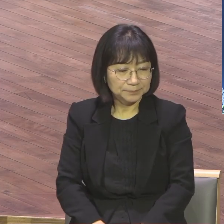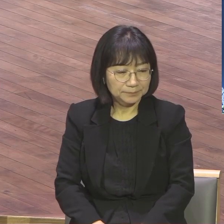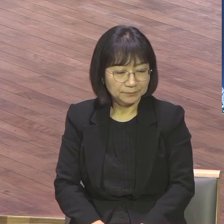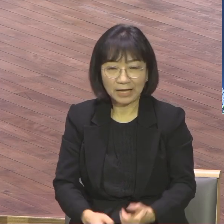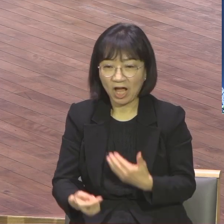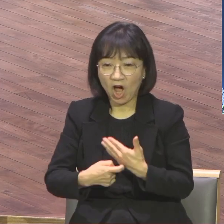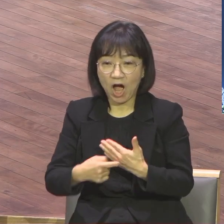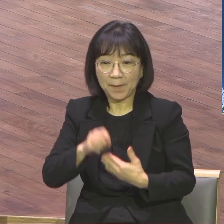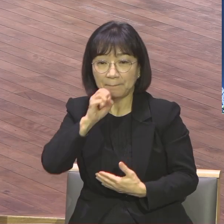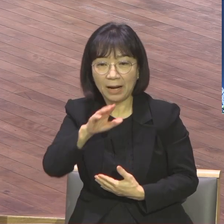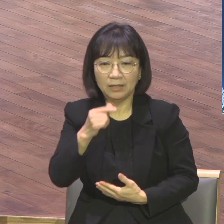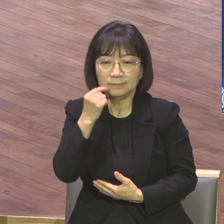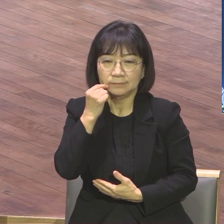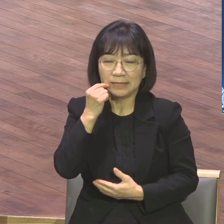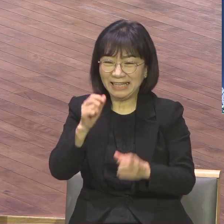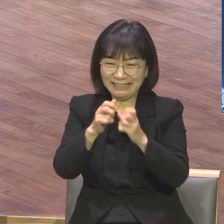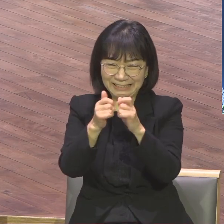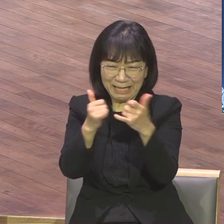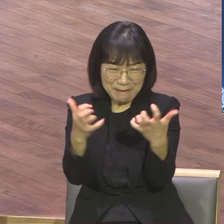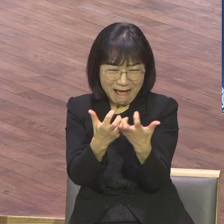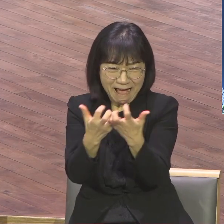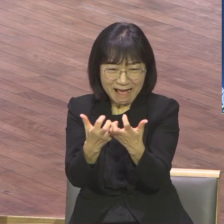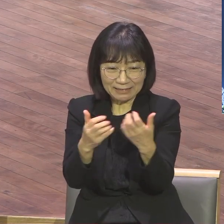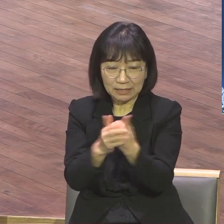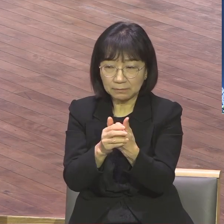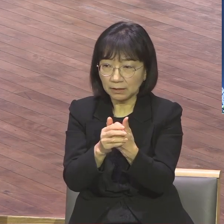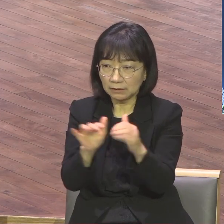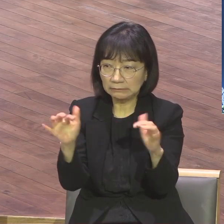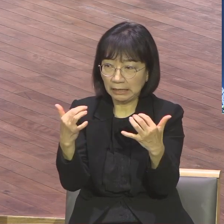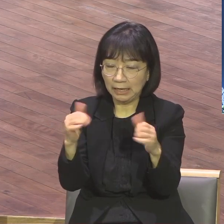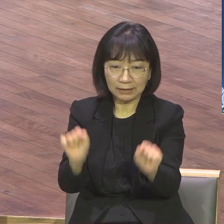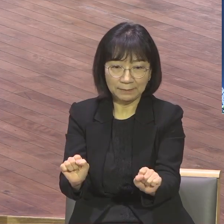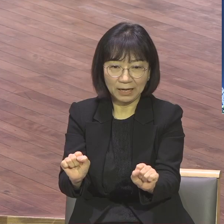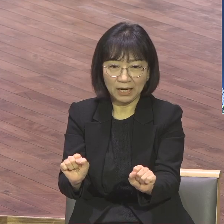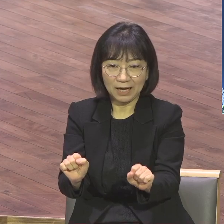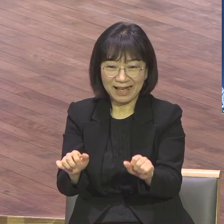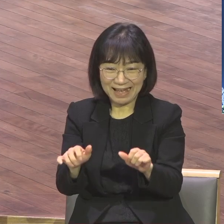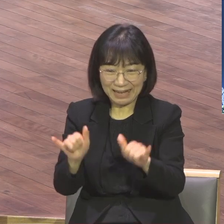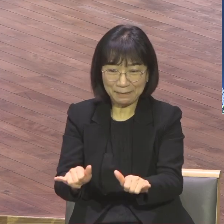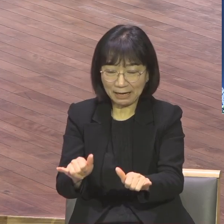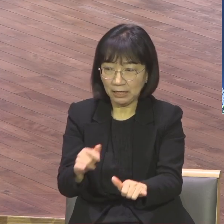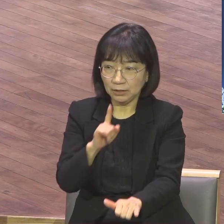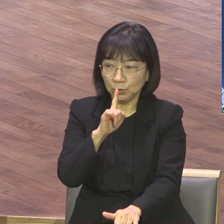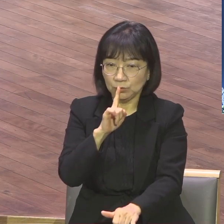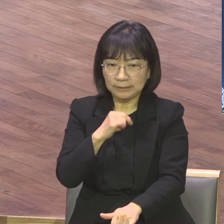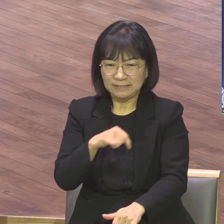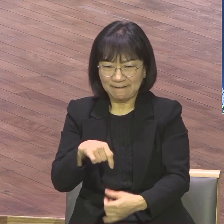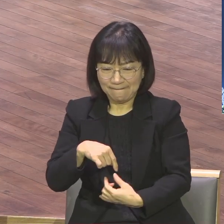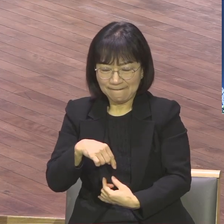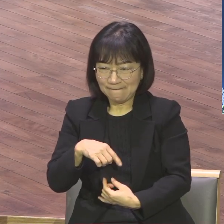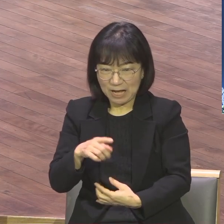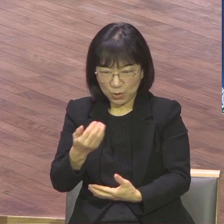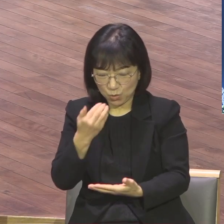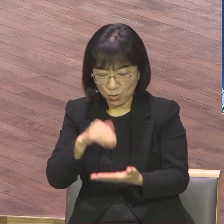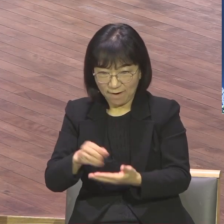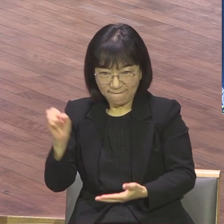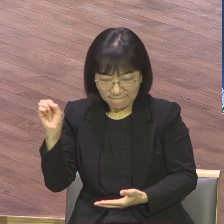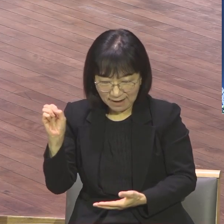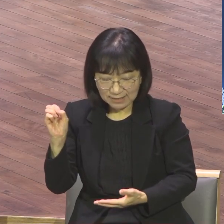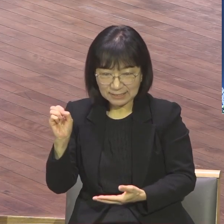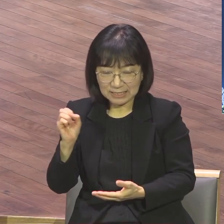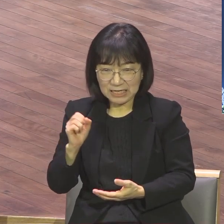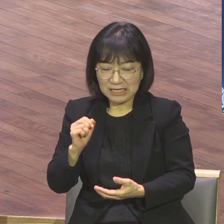끝으로 내색을 못하고 사람들이 하도 많으니까 뭐 예수님 보러 오는 사람 너무 많으니까 한 번 말해도 도래마다 저가 죽을